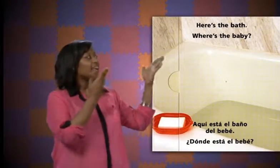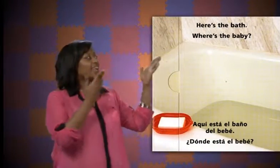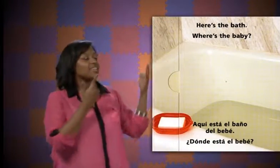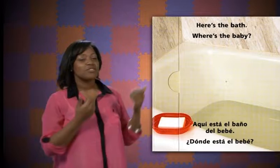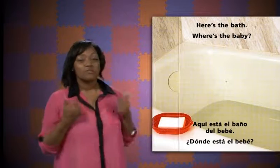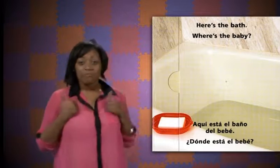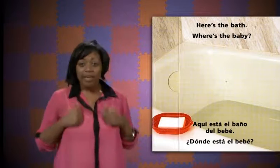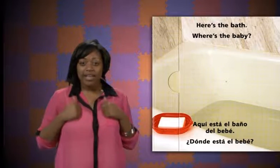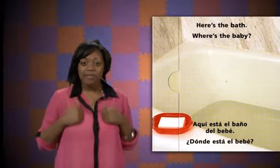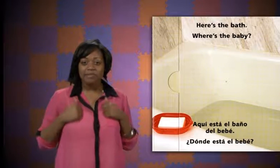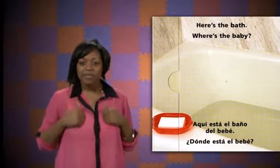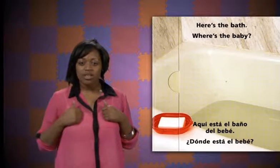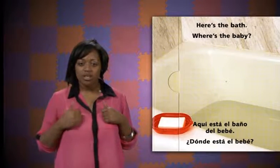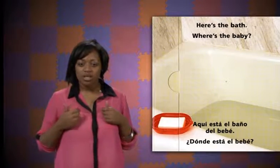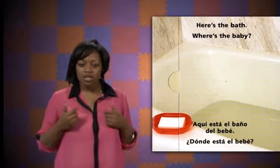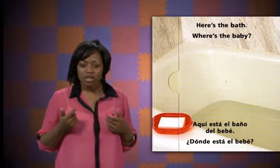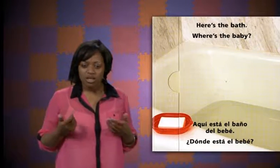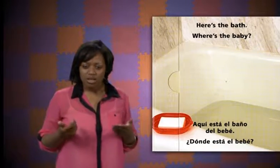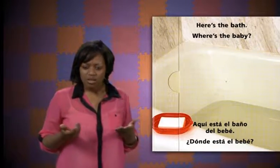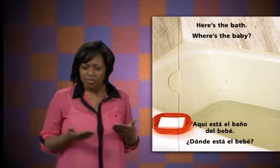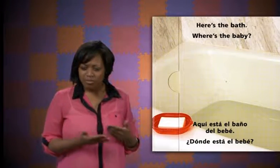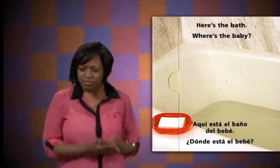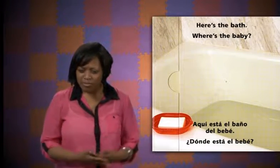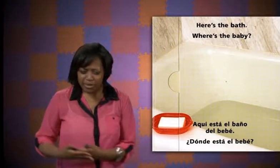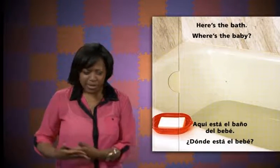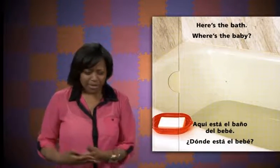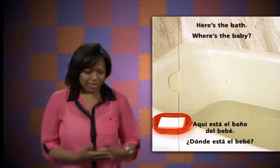Aquí está el baño del bebé. ¿Dónde está el bebé?